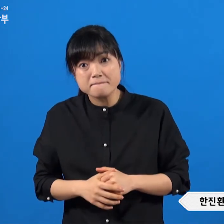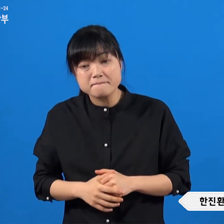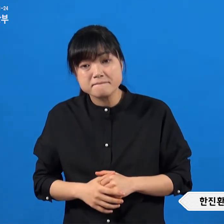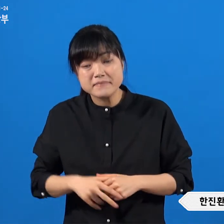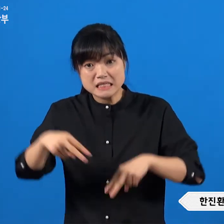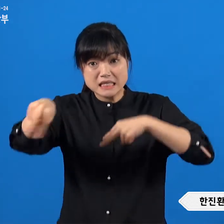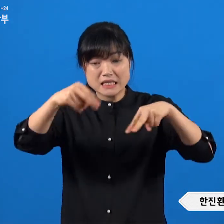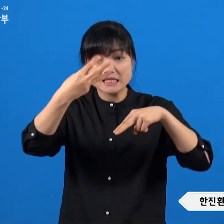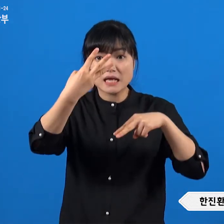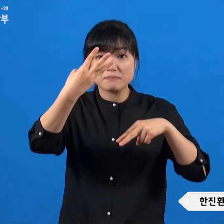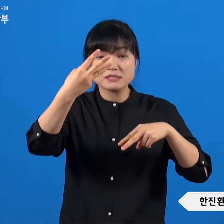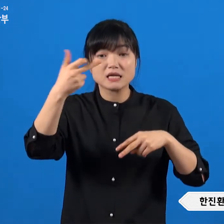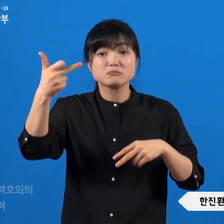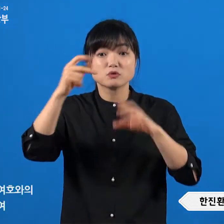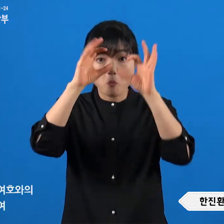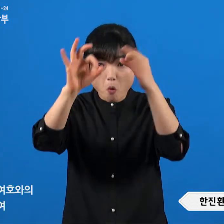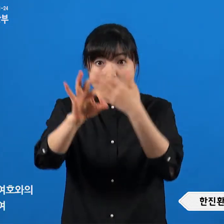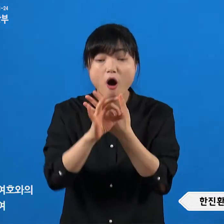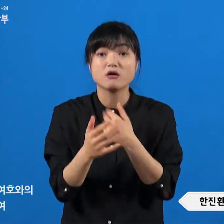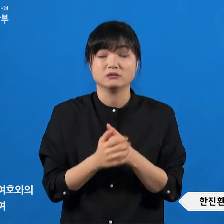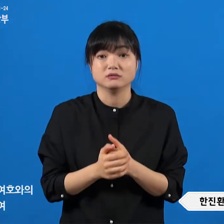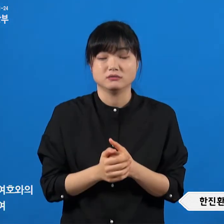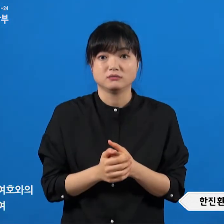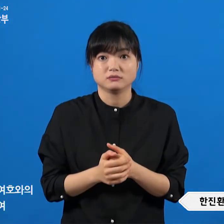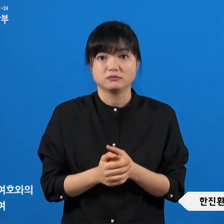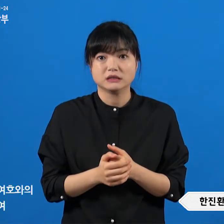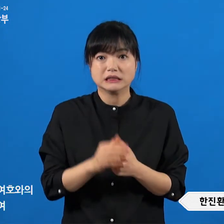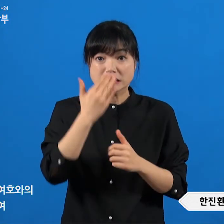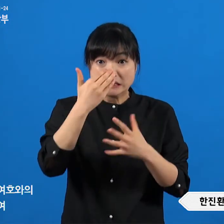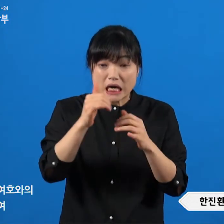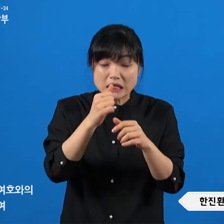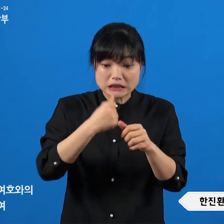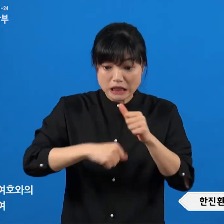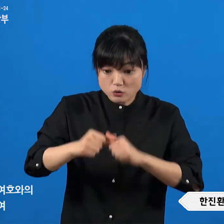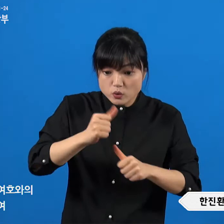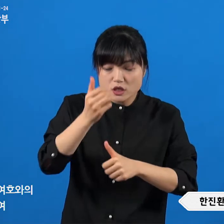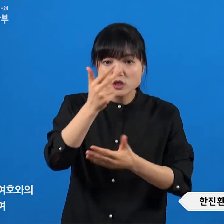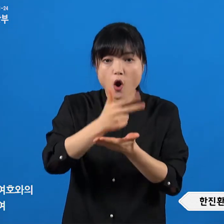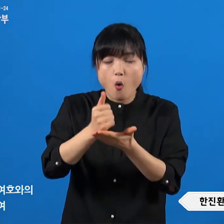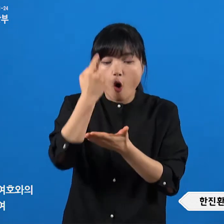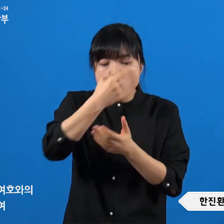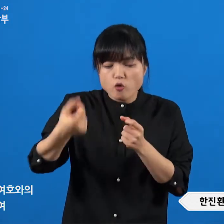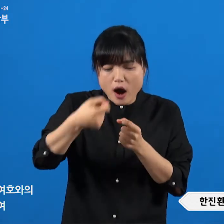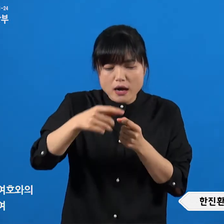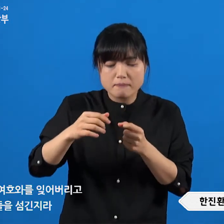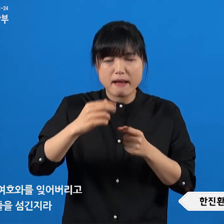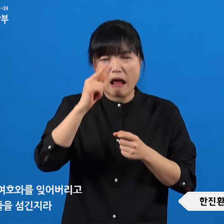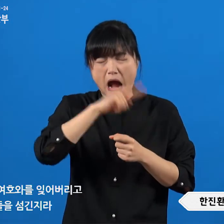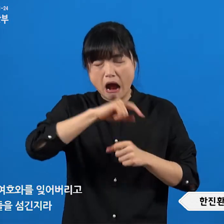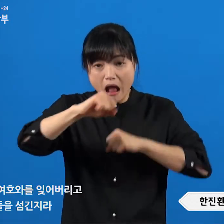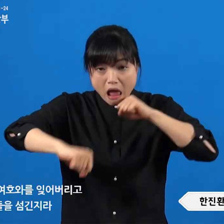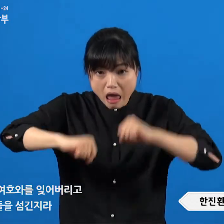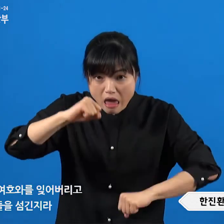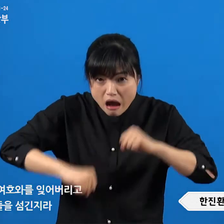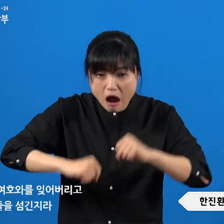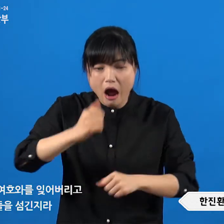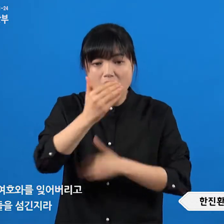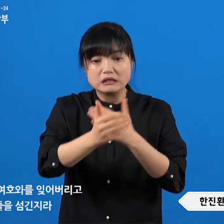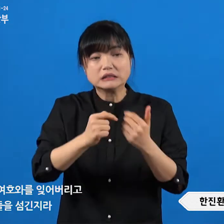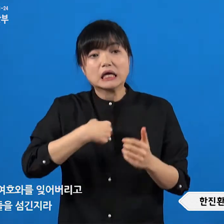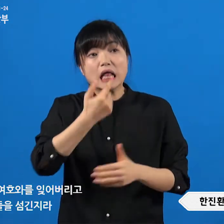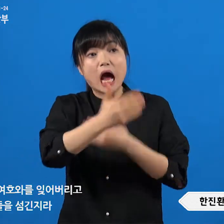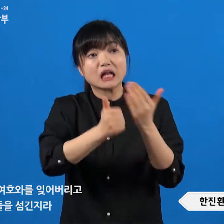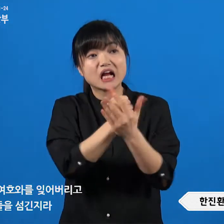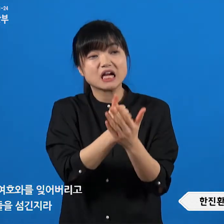사사기 3장 17절 보면 이스라엘 자손이 여호와의 목전에 악을 행하여 자기들의 하나님